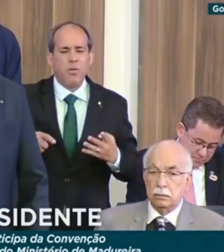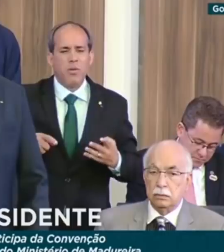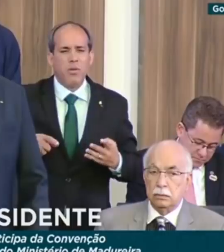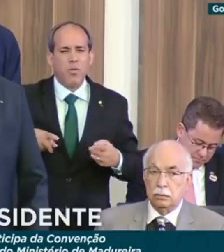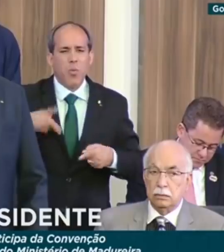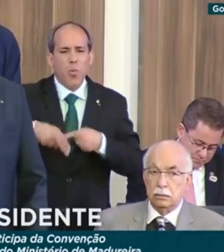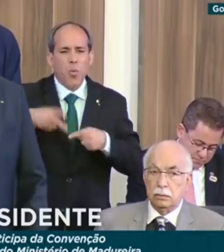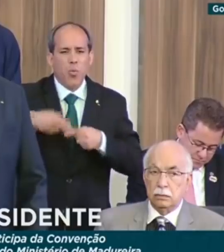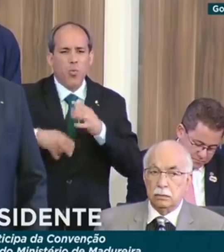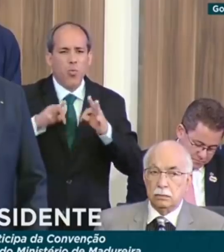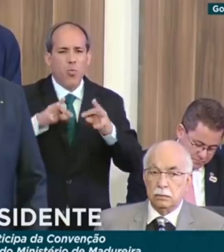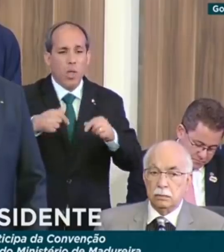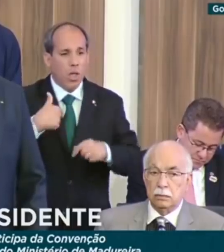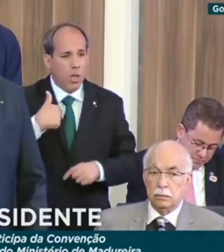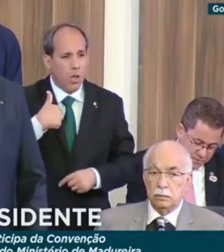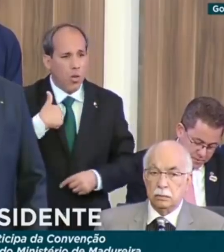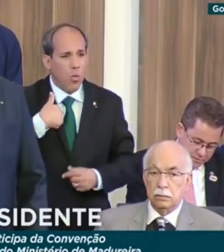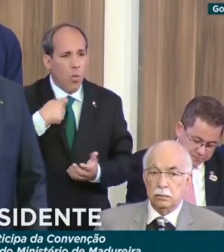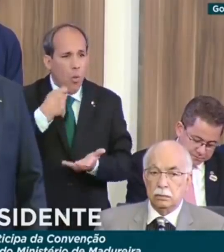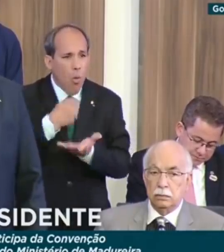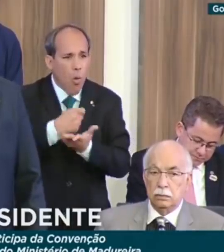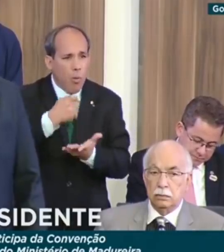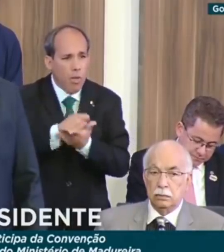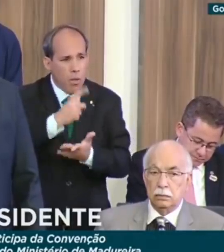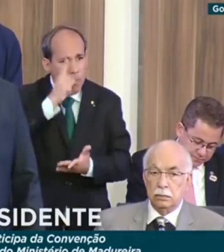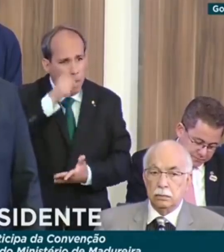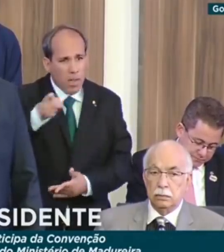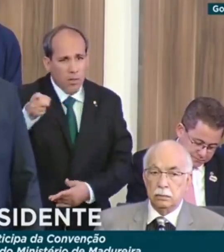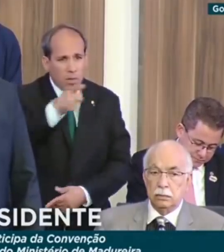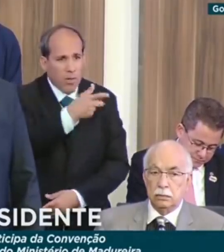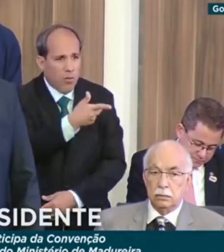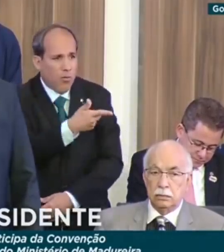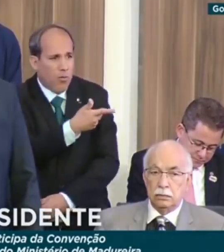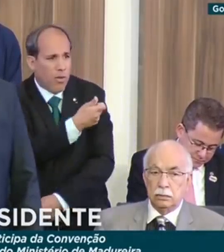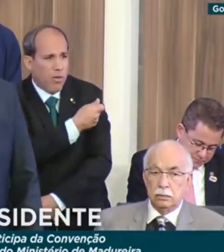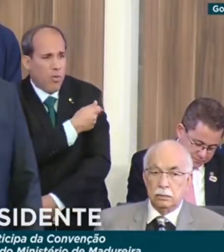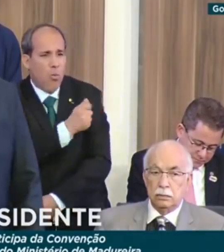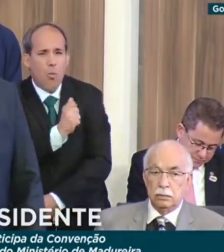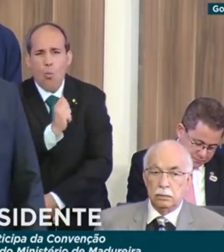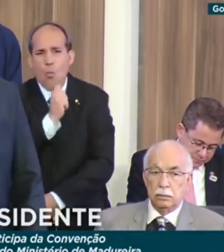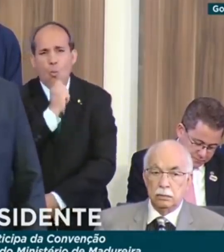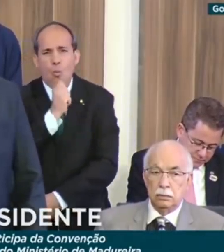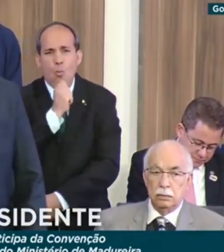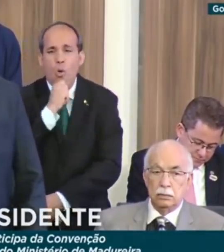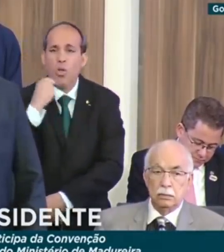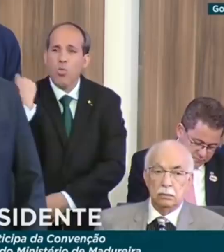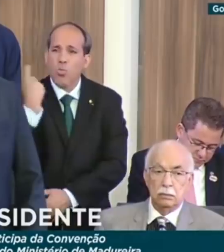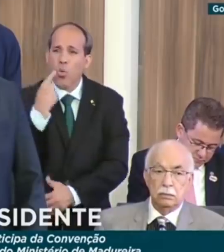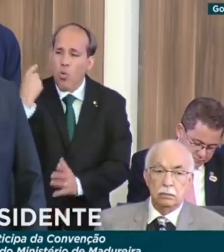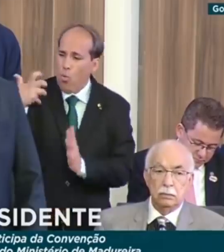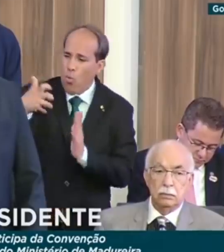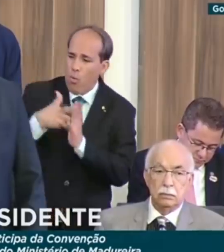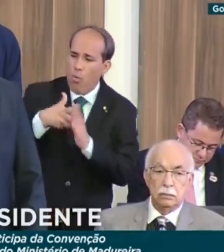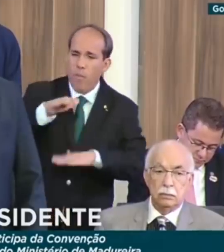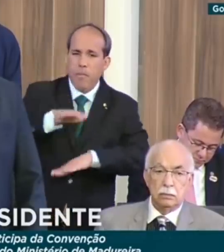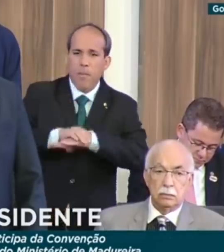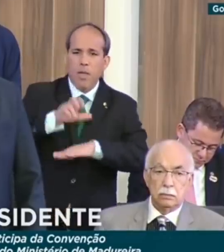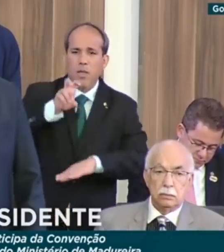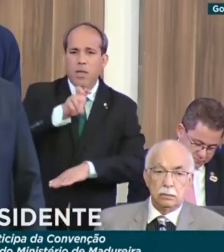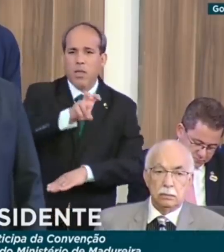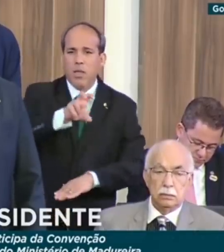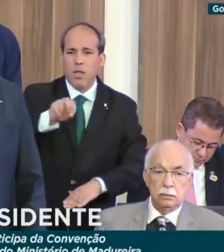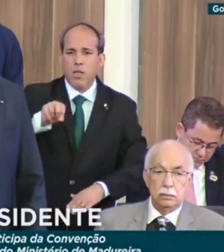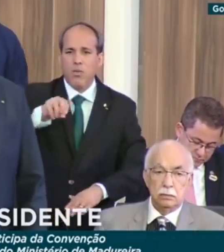Não obriguei a ninguém a tomar a vacina. Nós compramos mais de 500 milhões